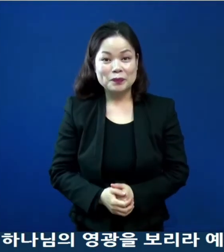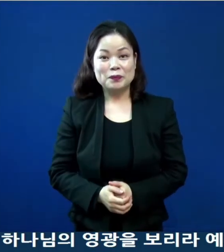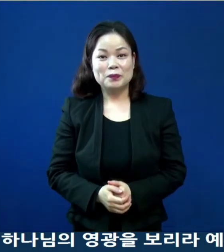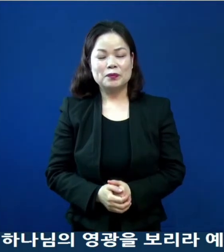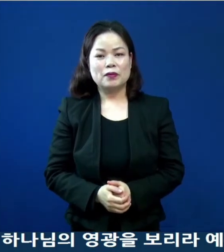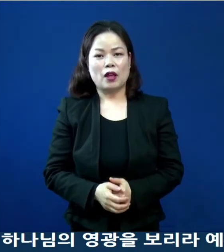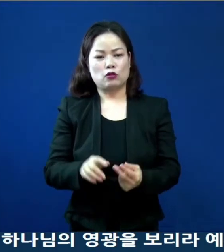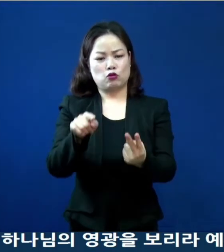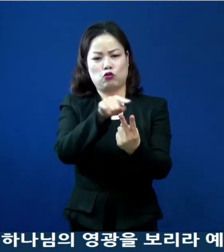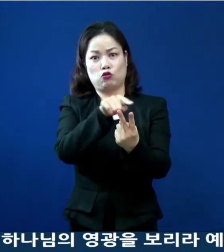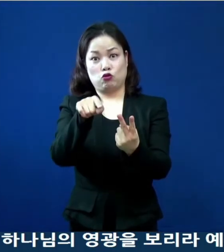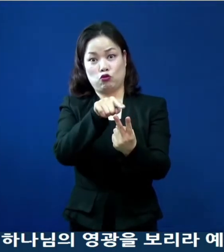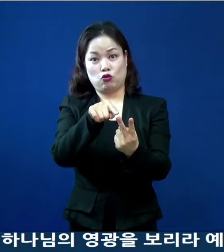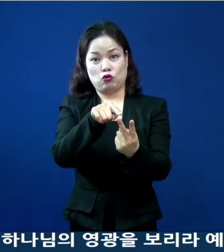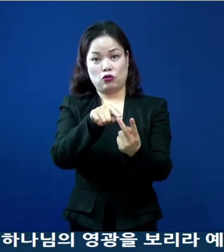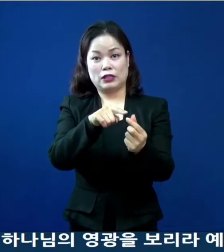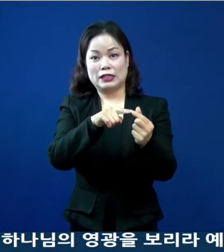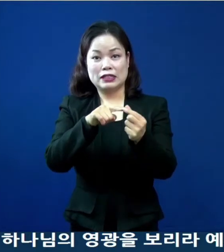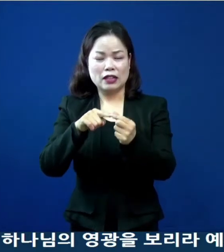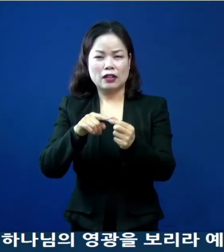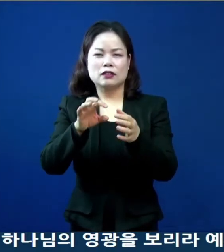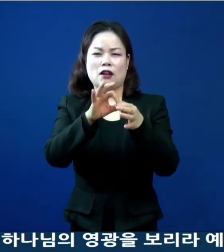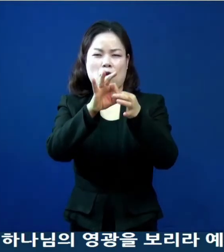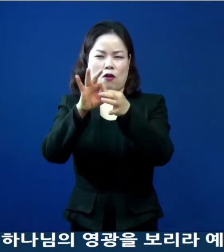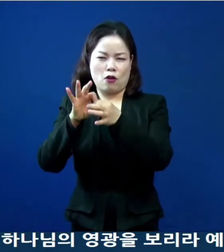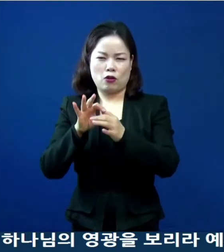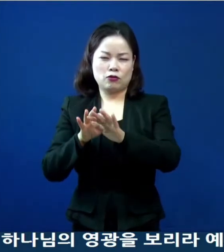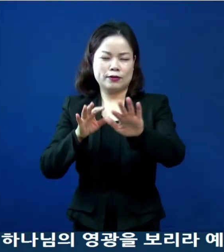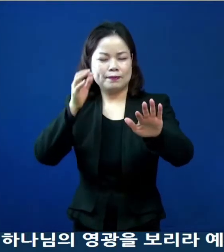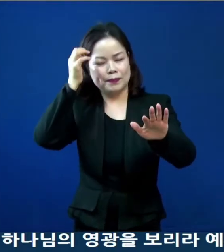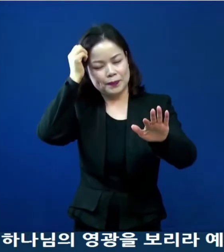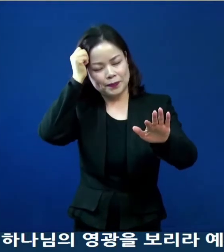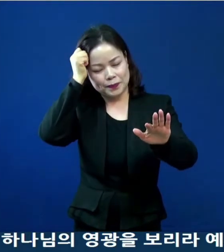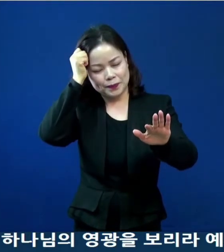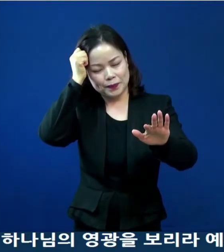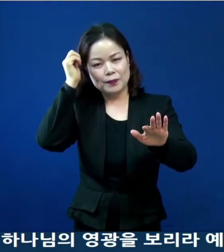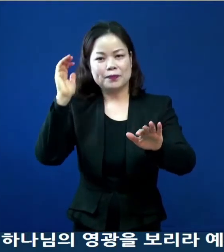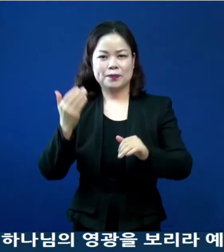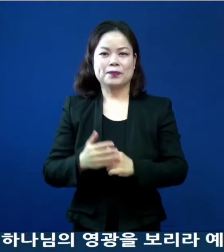이 두 절 연결해서 우리가 기억해